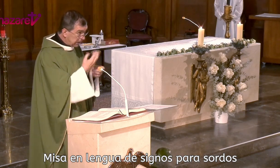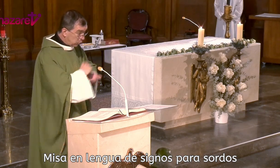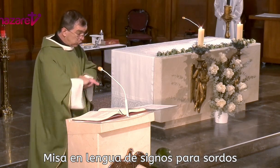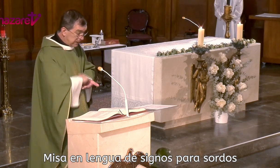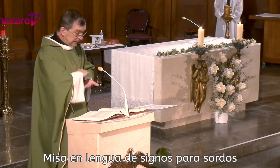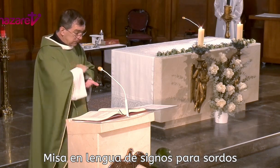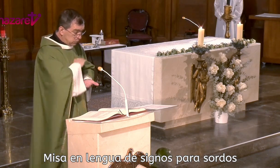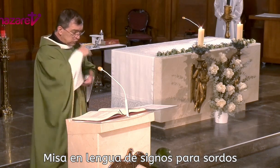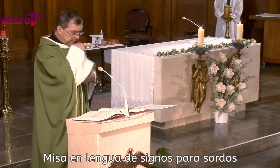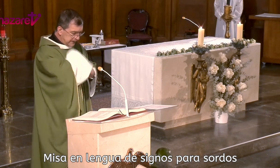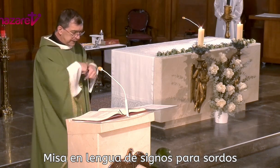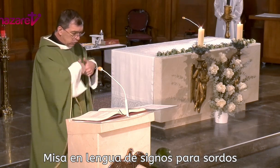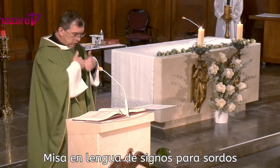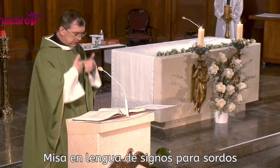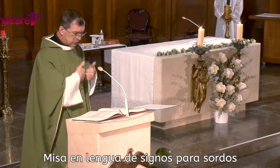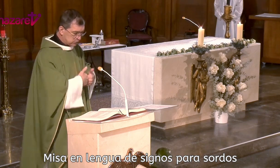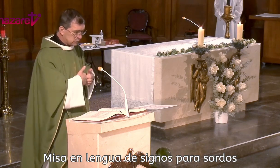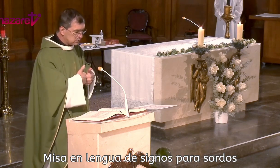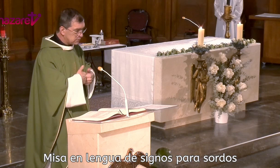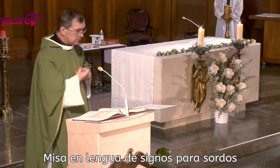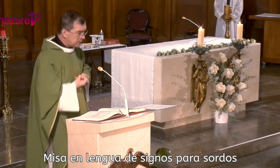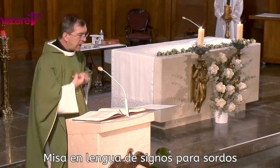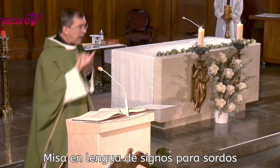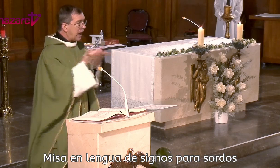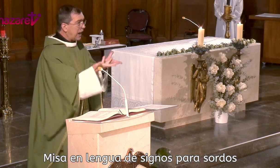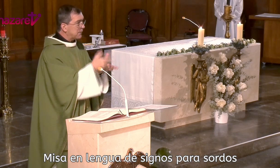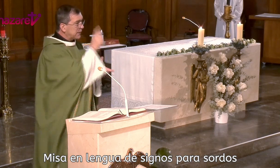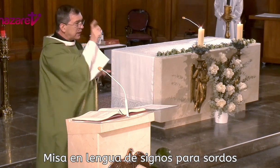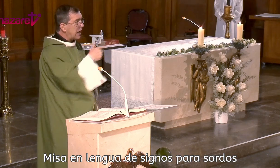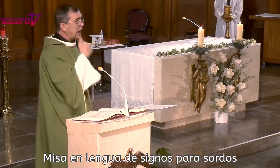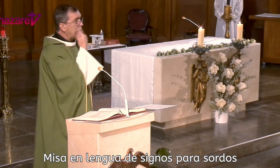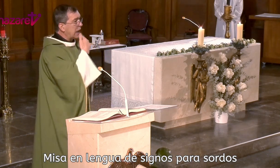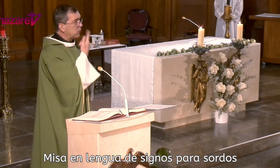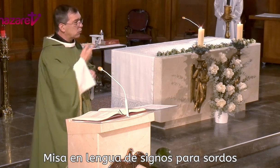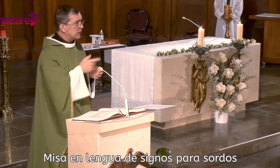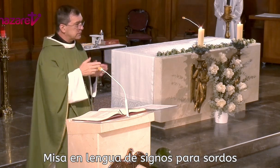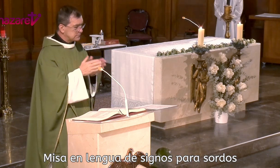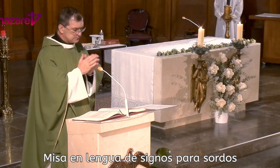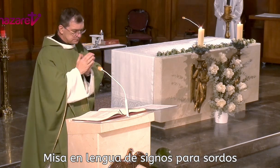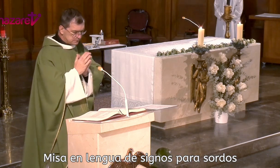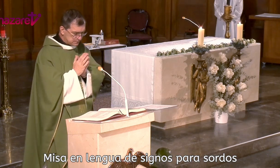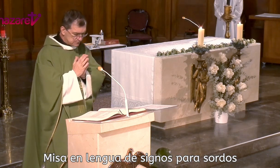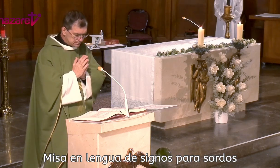que rebosa en el corazón habla la boca.